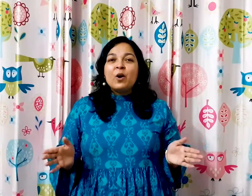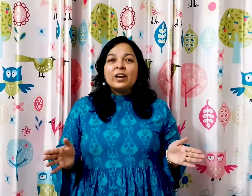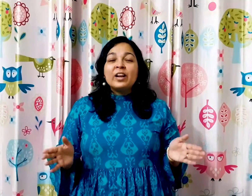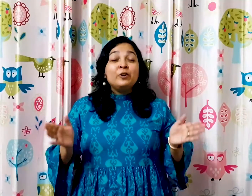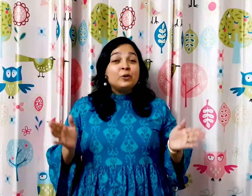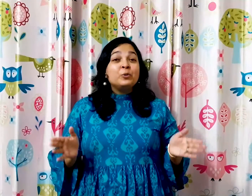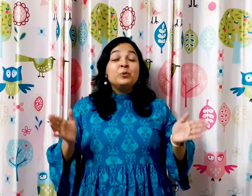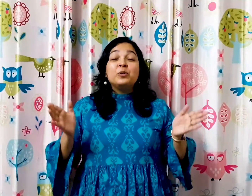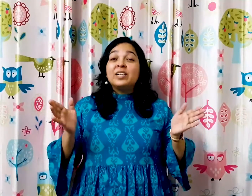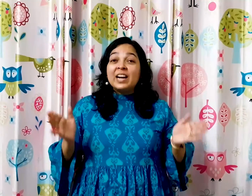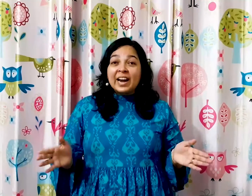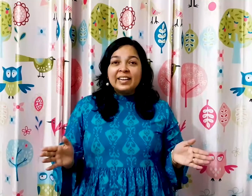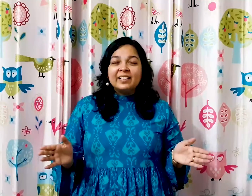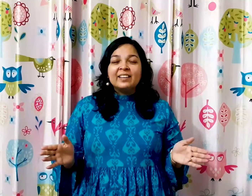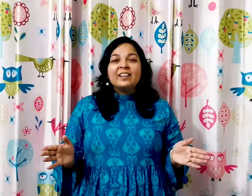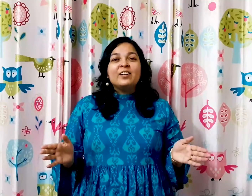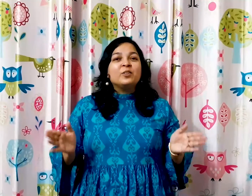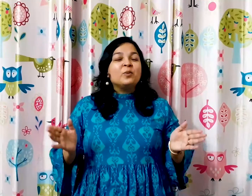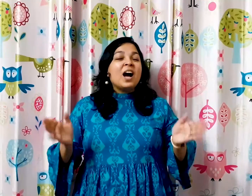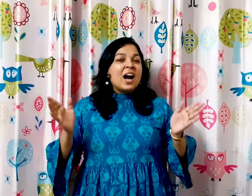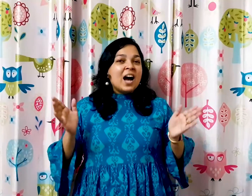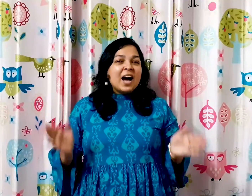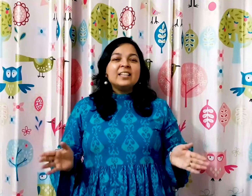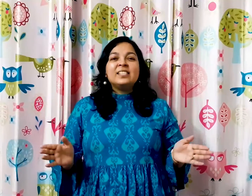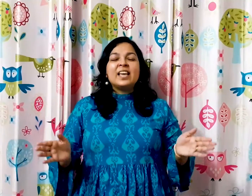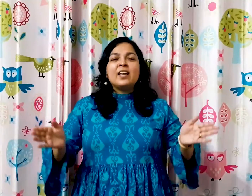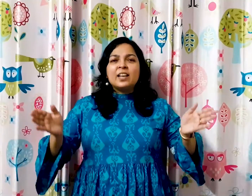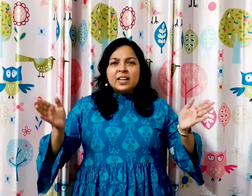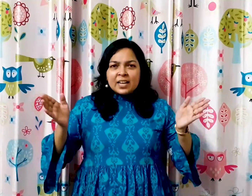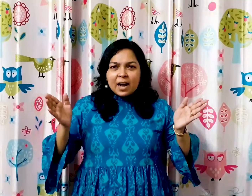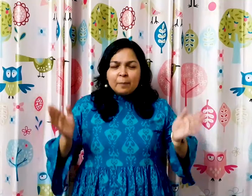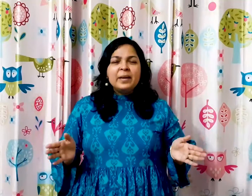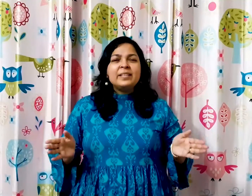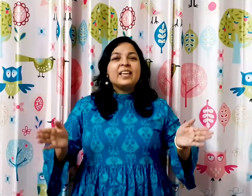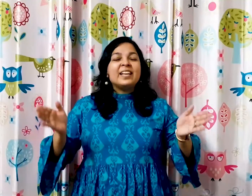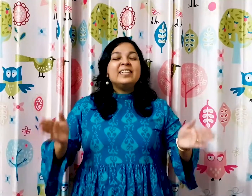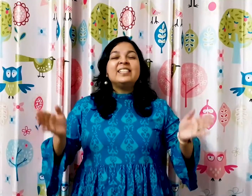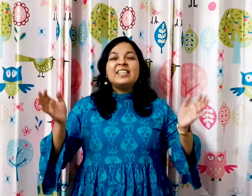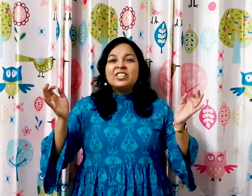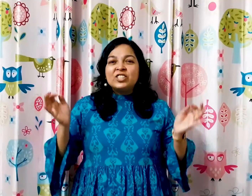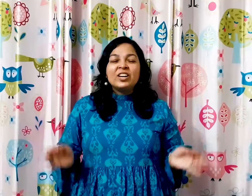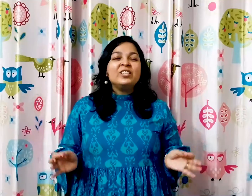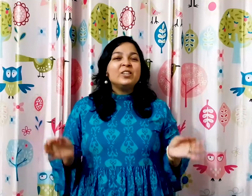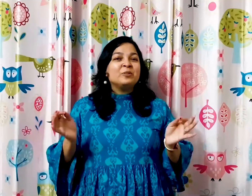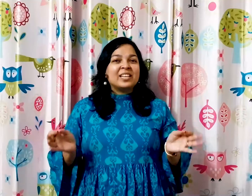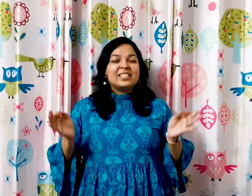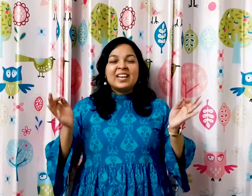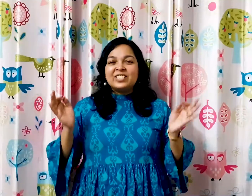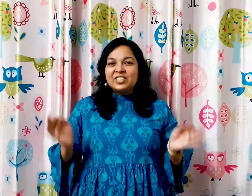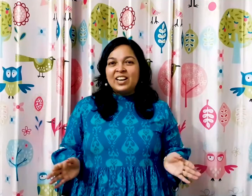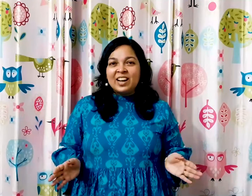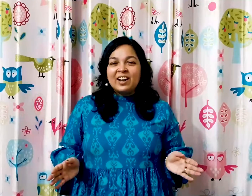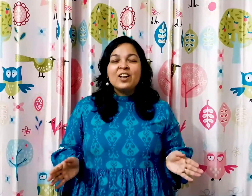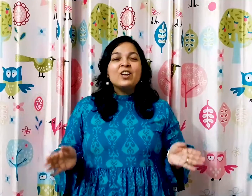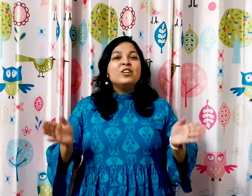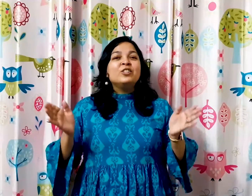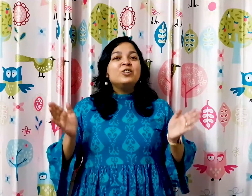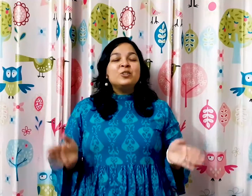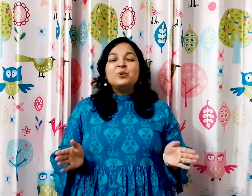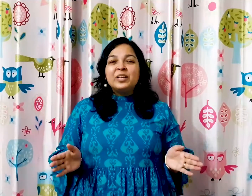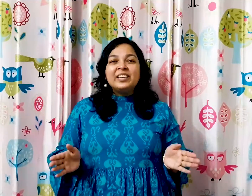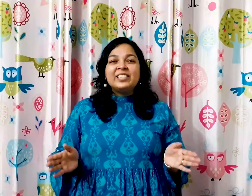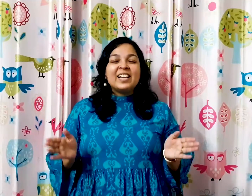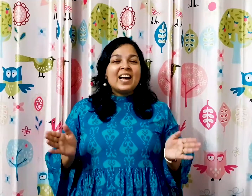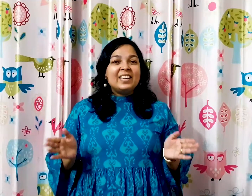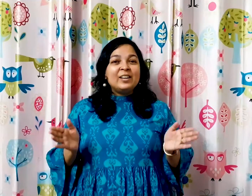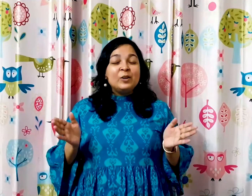हमारा कौन है, ट्रू गाइड, तो आज से, अभी से, इसी क्षण से उसके साथ चलना